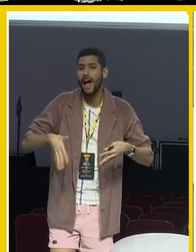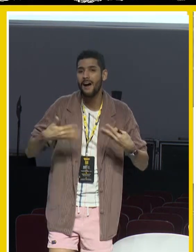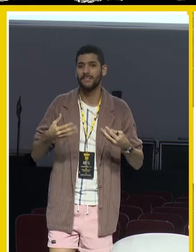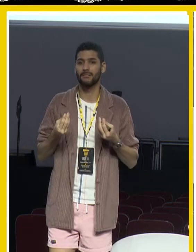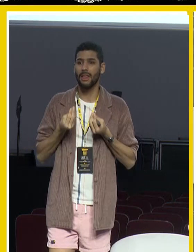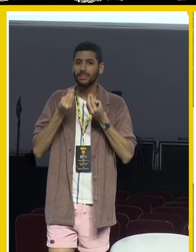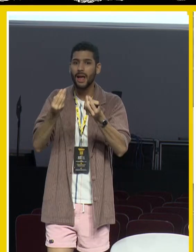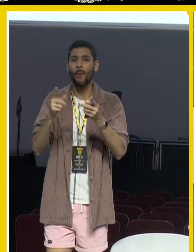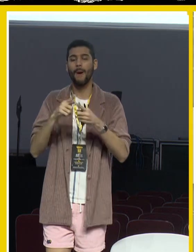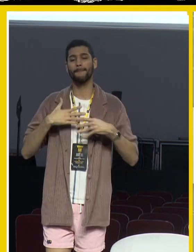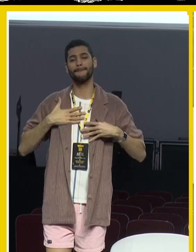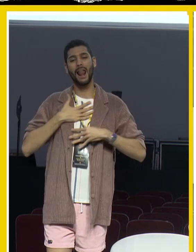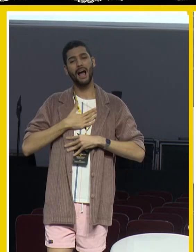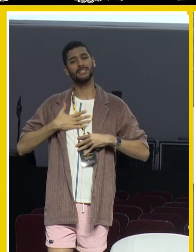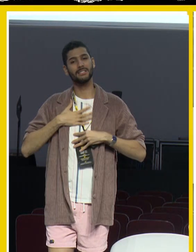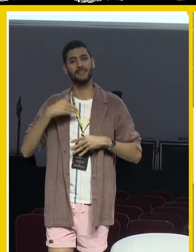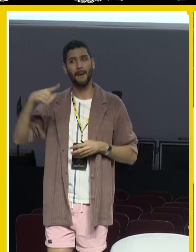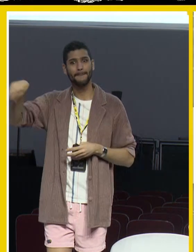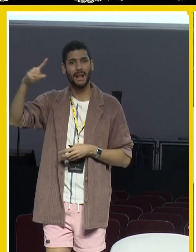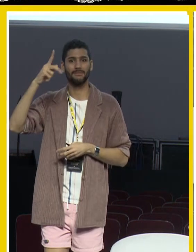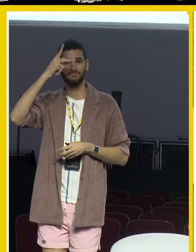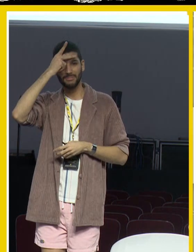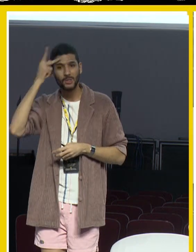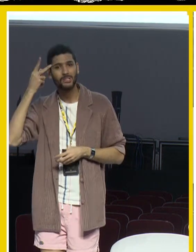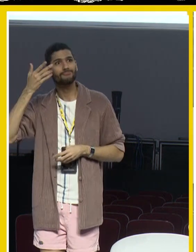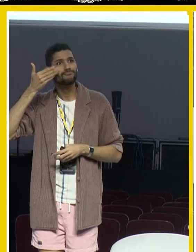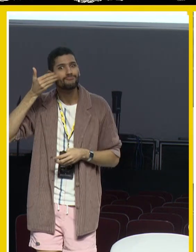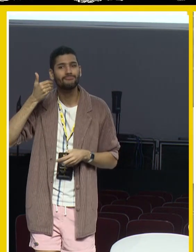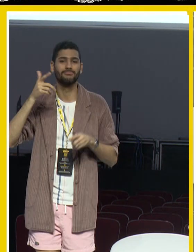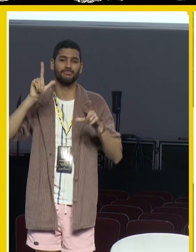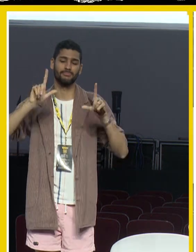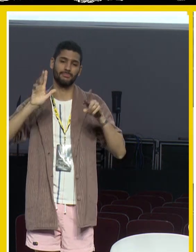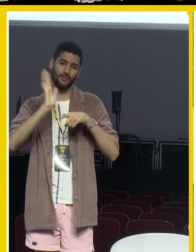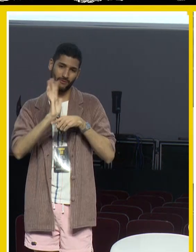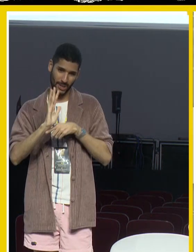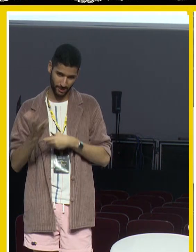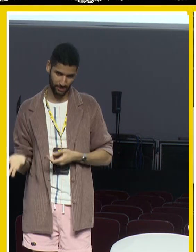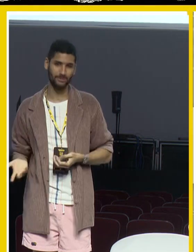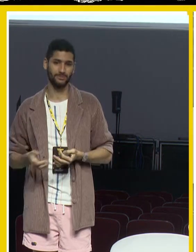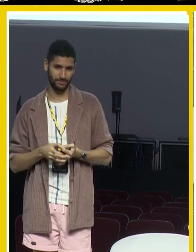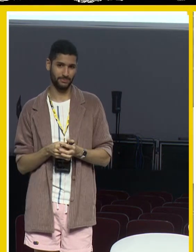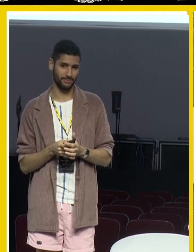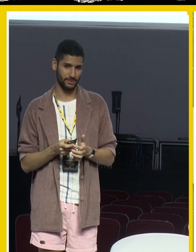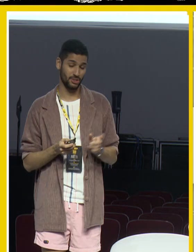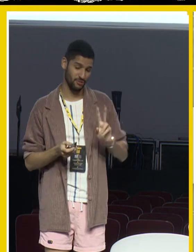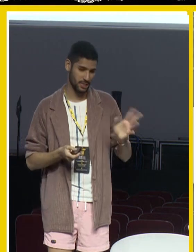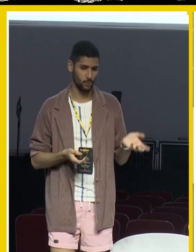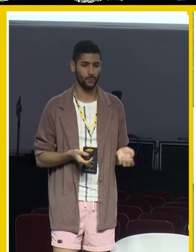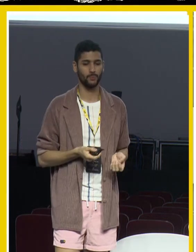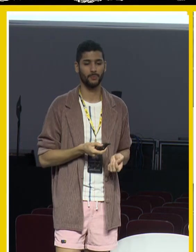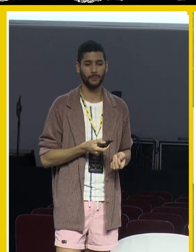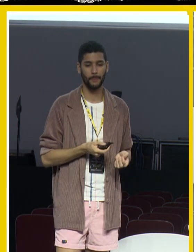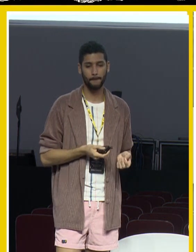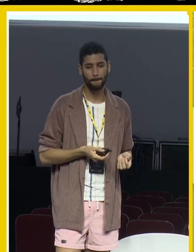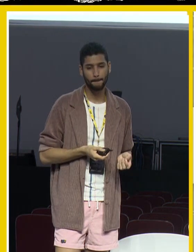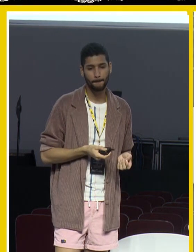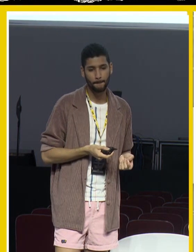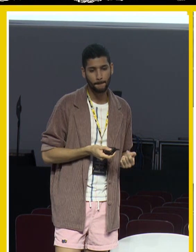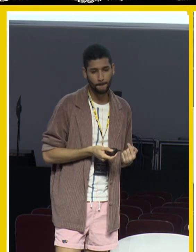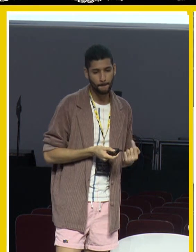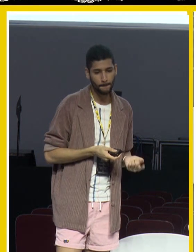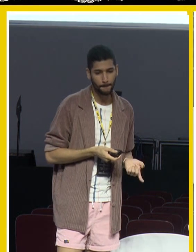então isso foi uma ótima oportunidade para dar mais acessibilidade das pessoas professores aprenderem com os meus vídeos